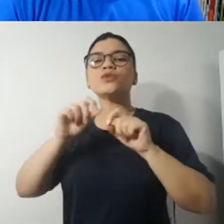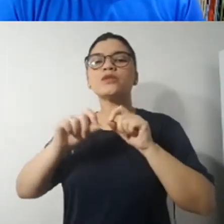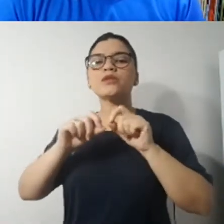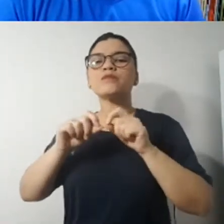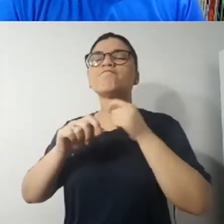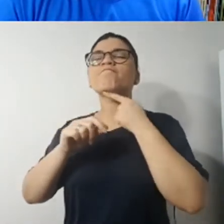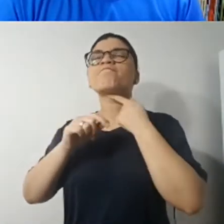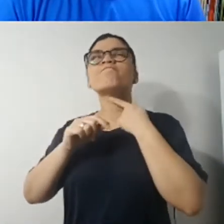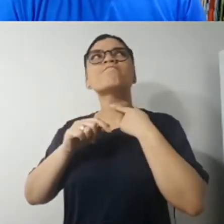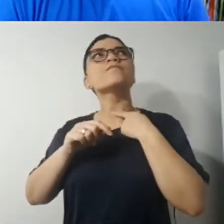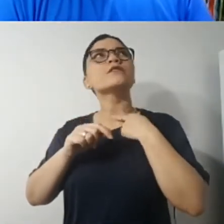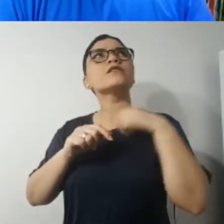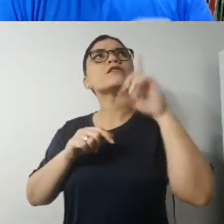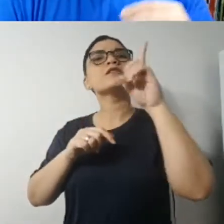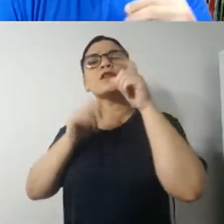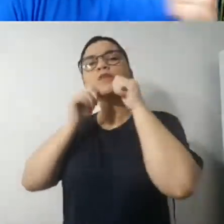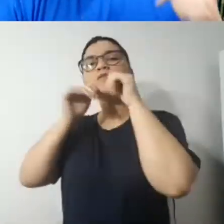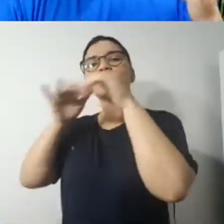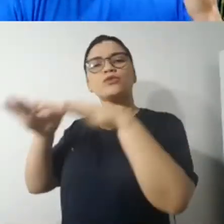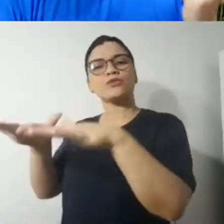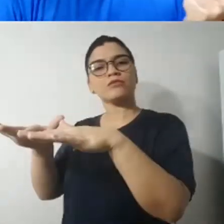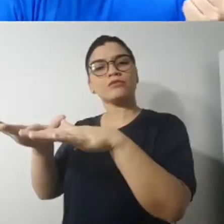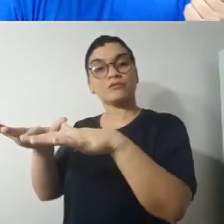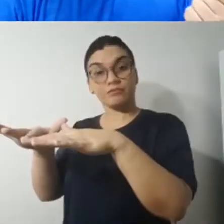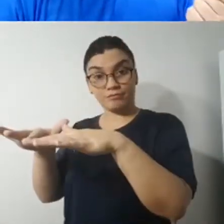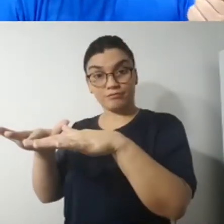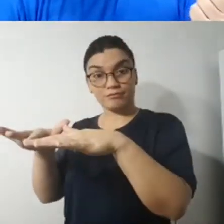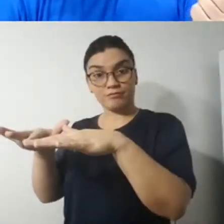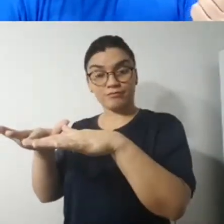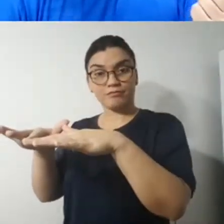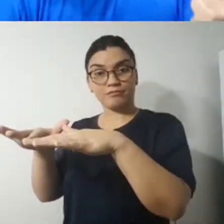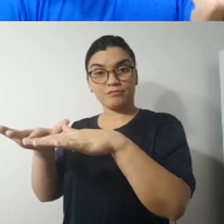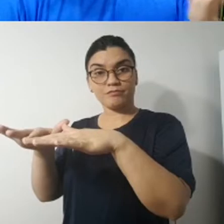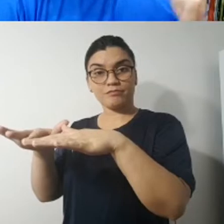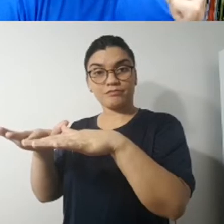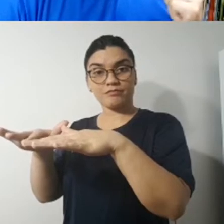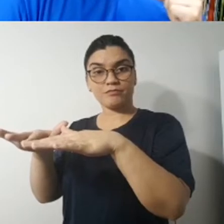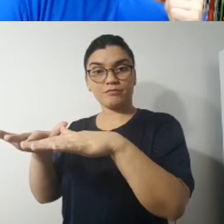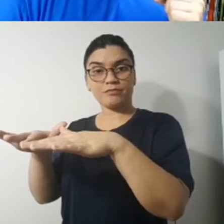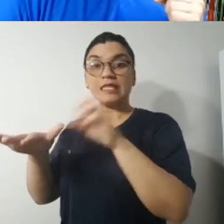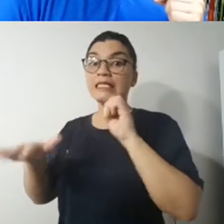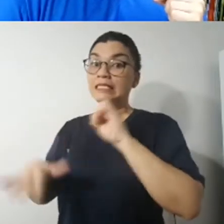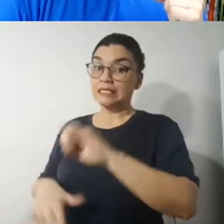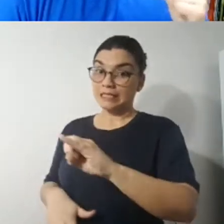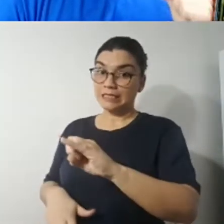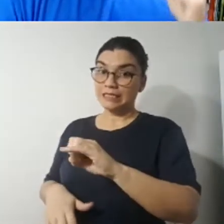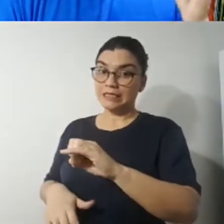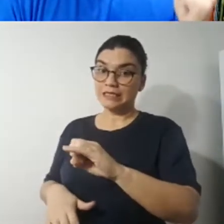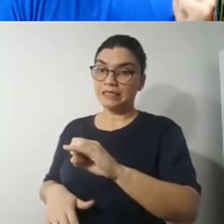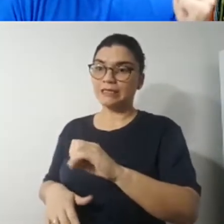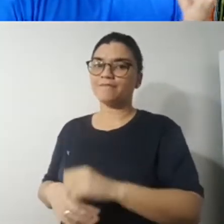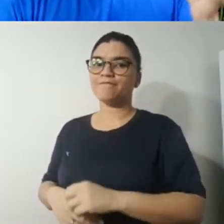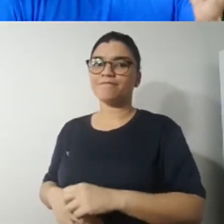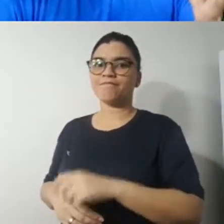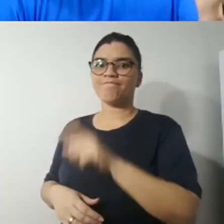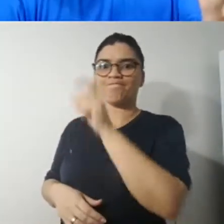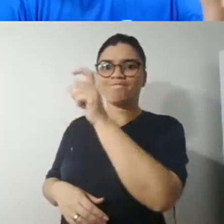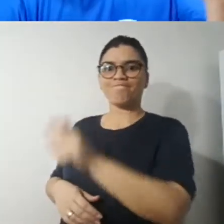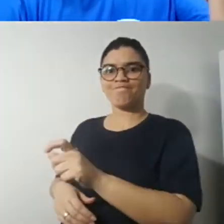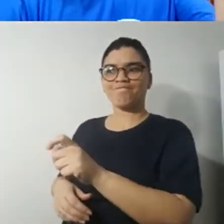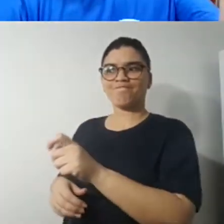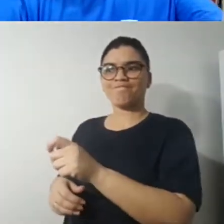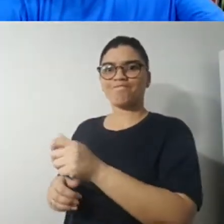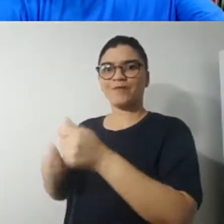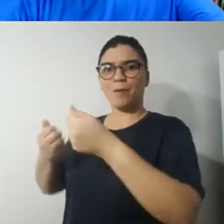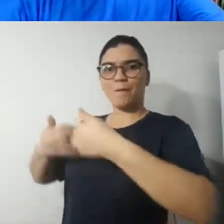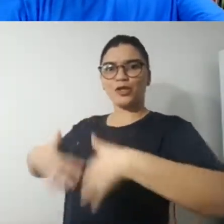Senhor. Eu preciso, quando sou prejudicado, reagir de maneira a abençoar